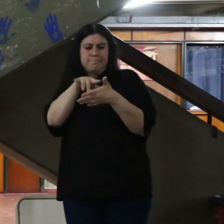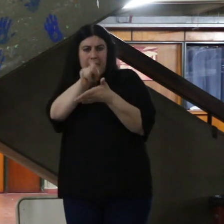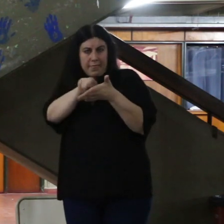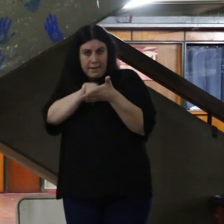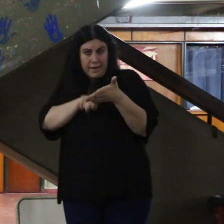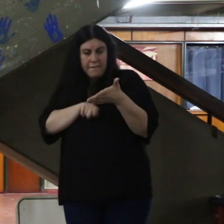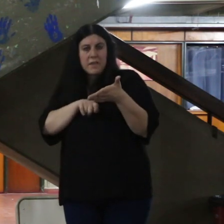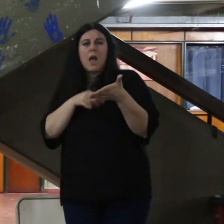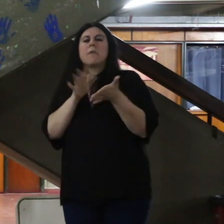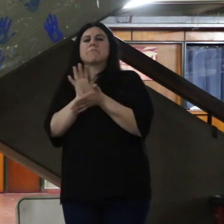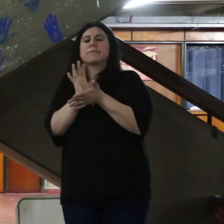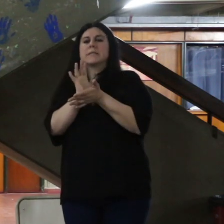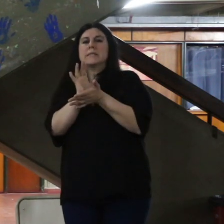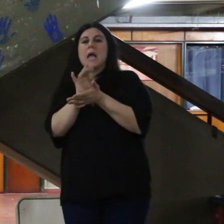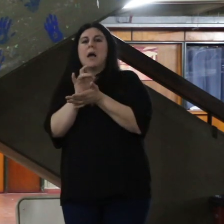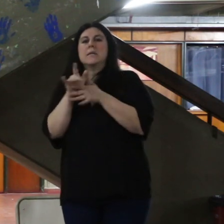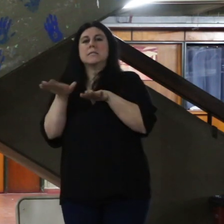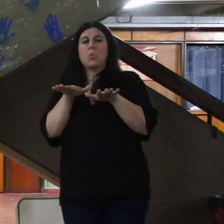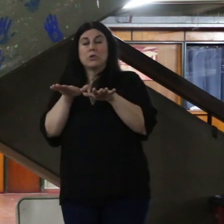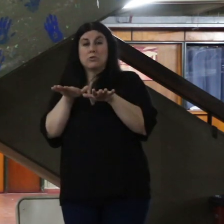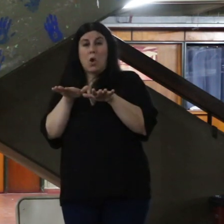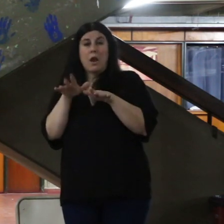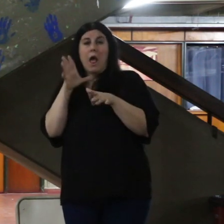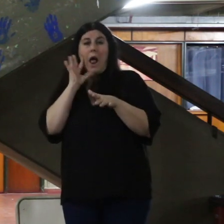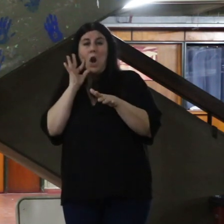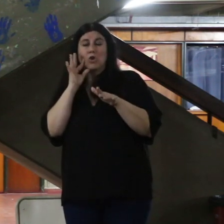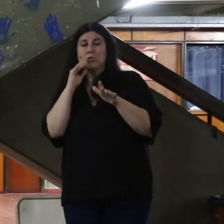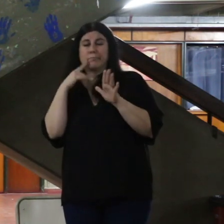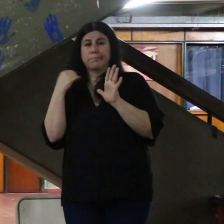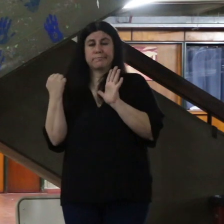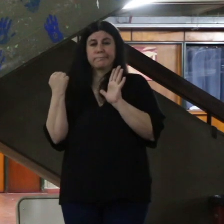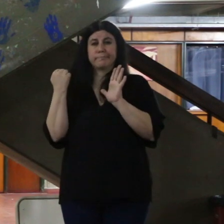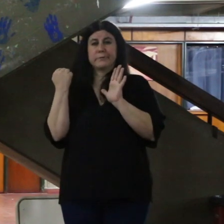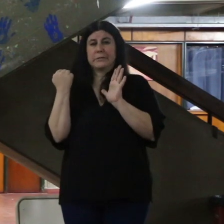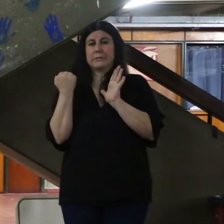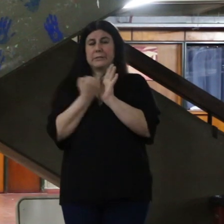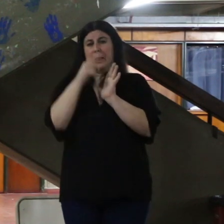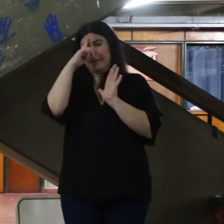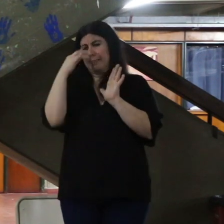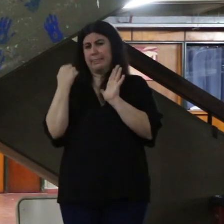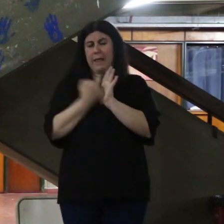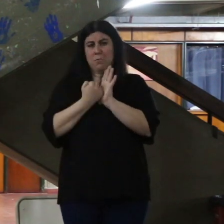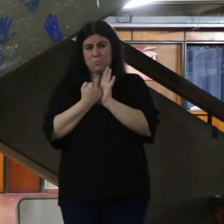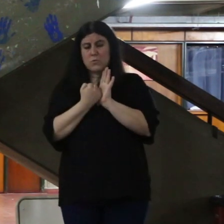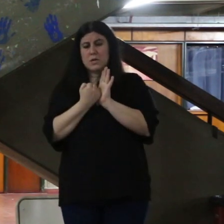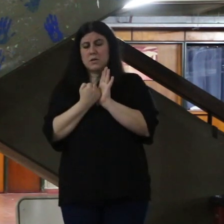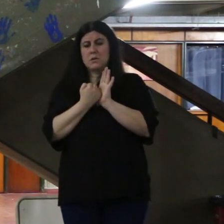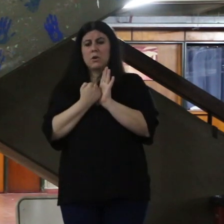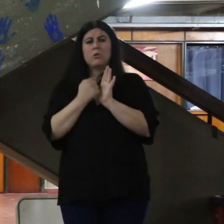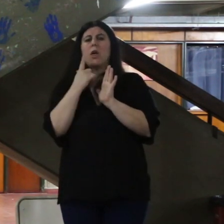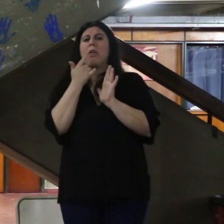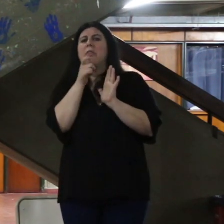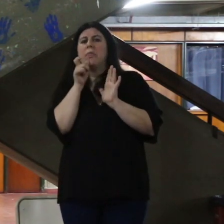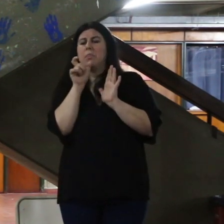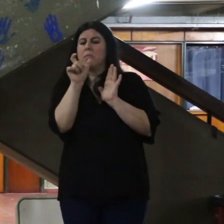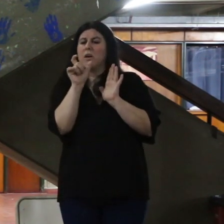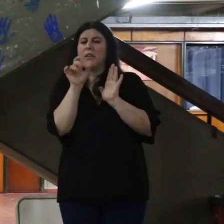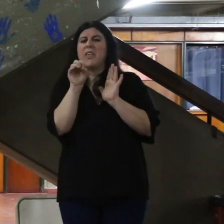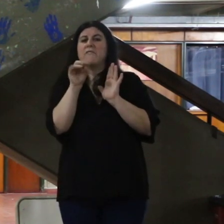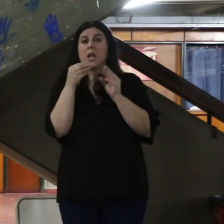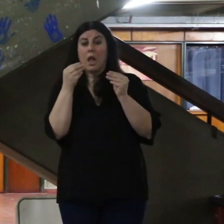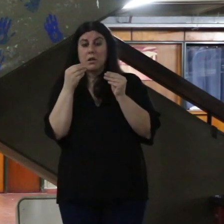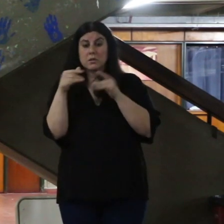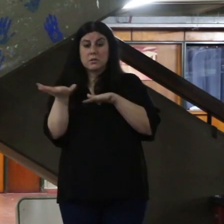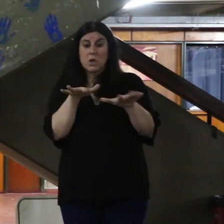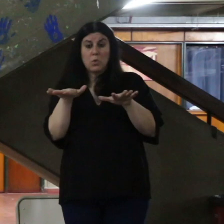definía el trauma, ¿sí?, lo traumático, el trauma, como aquello que nos desorganiza la